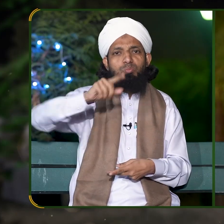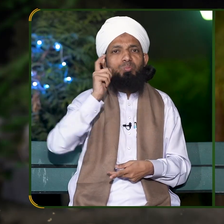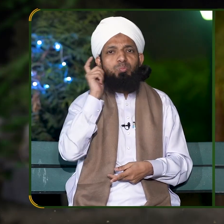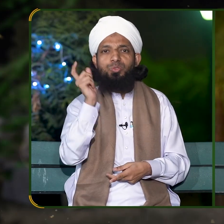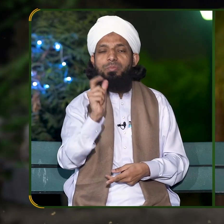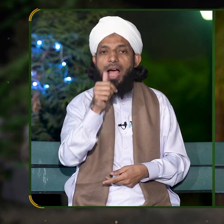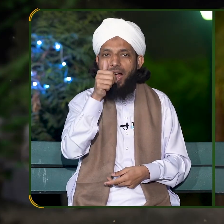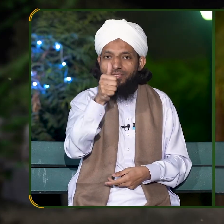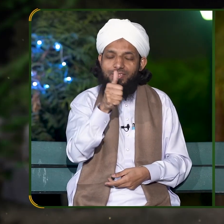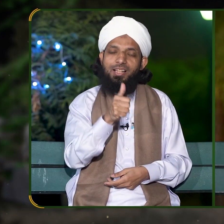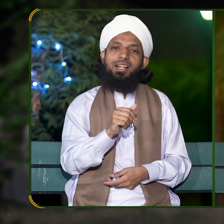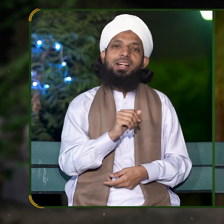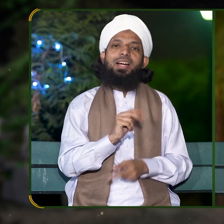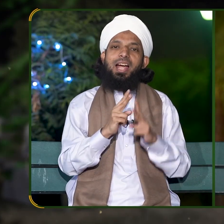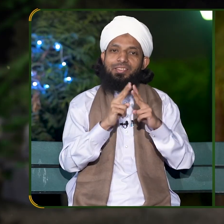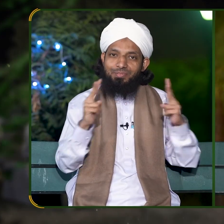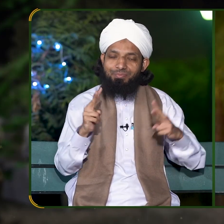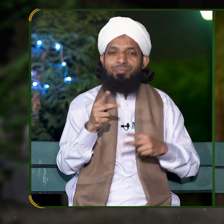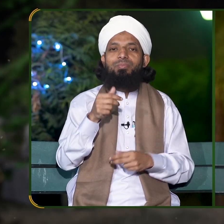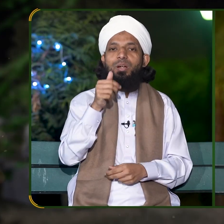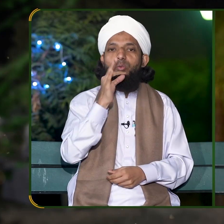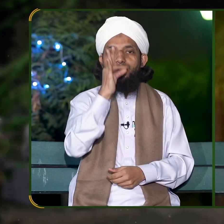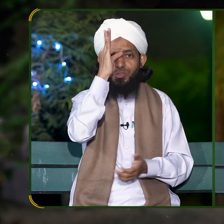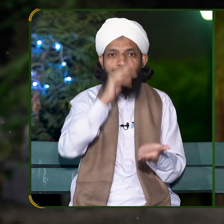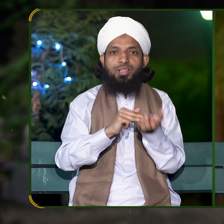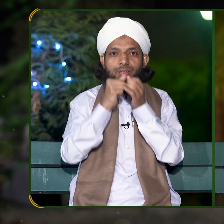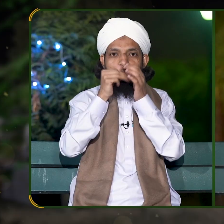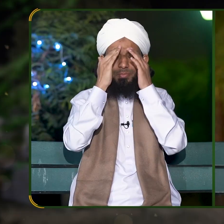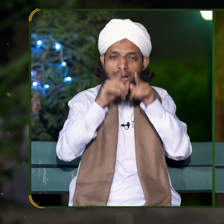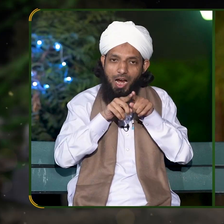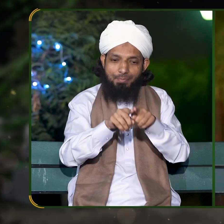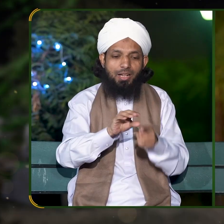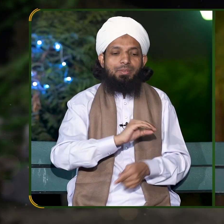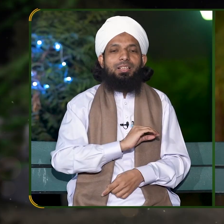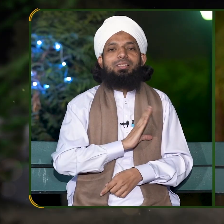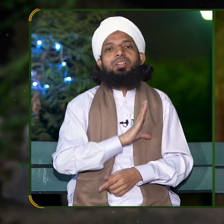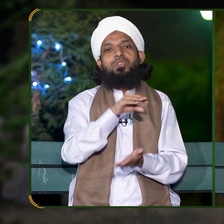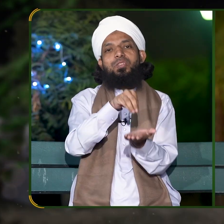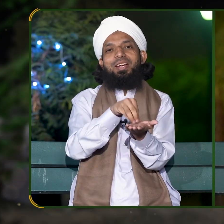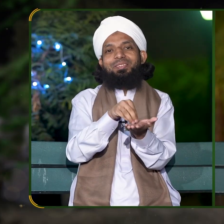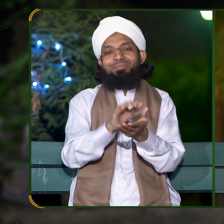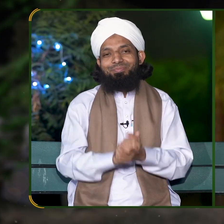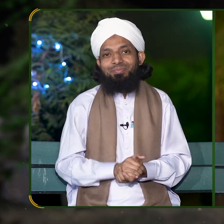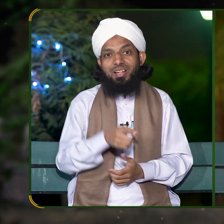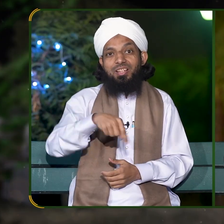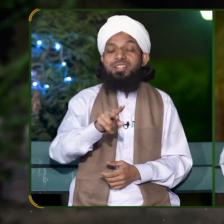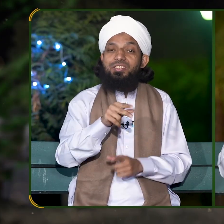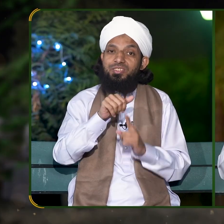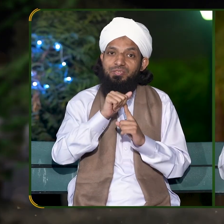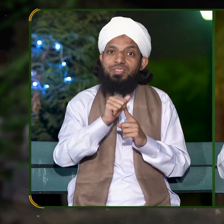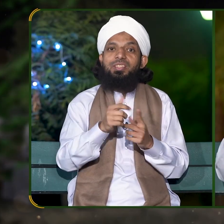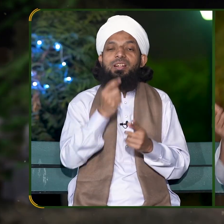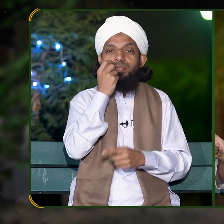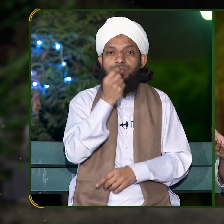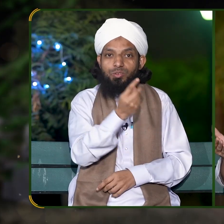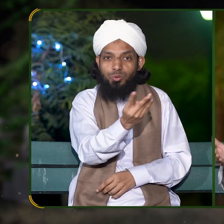کا اچھا کردار ہے۔ کریم آقا علیہ السلام کی سنتوں پر عمل ہے کہ جس کی وجہ سے اللہ پاک